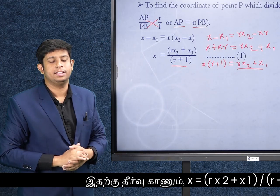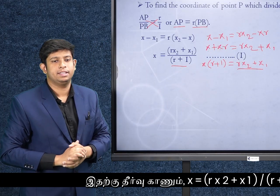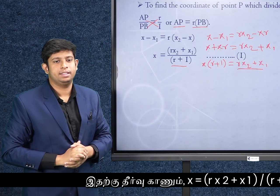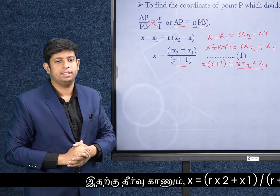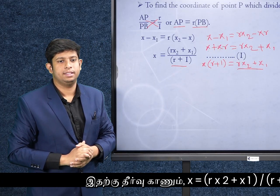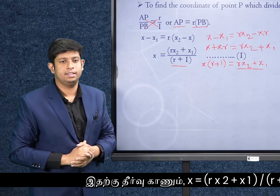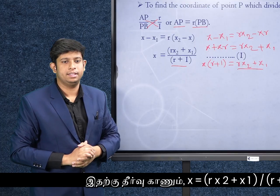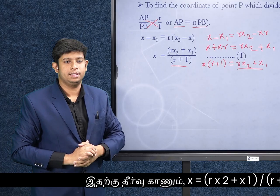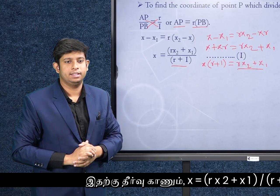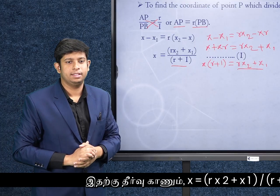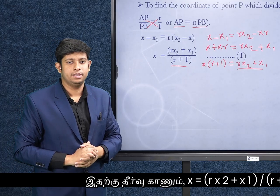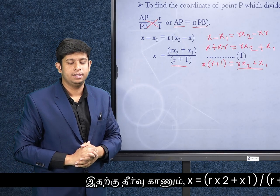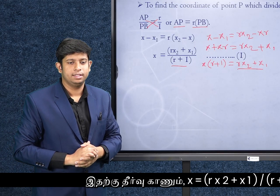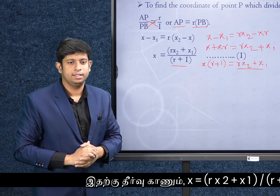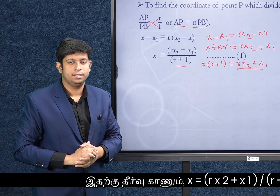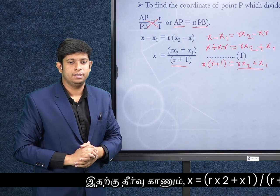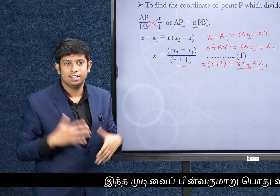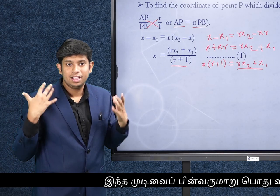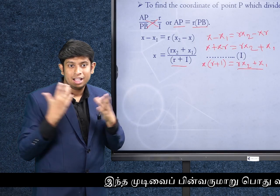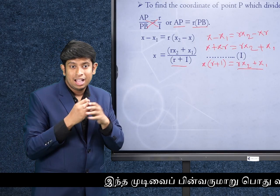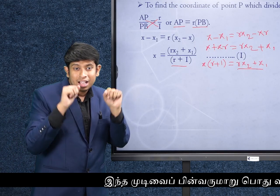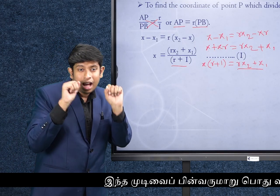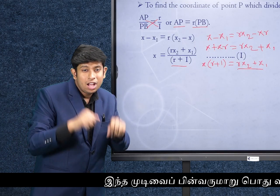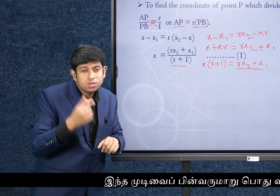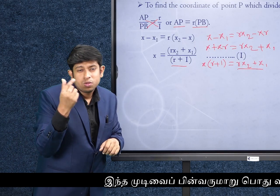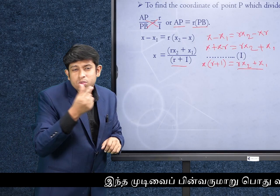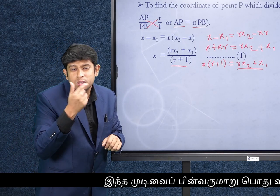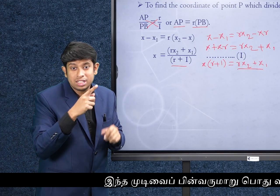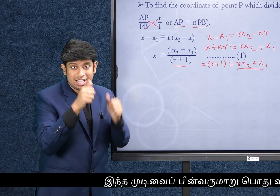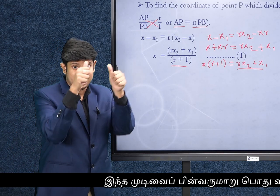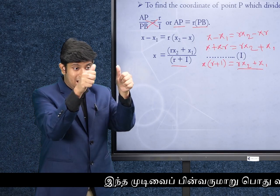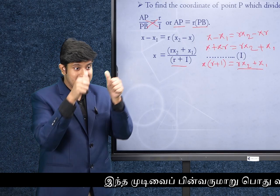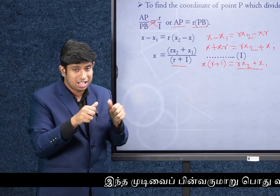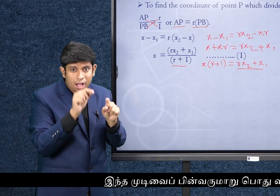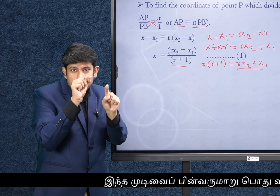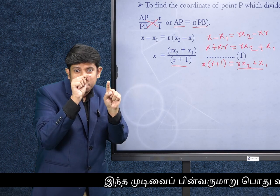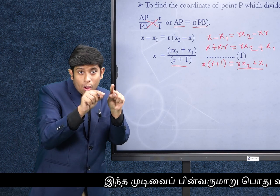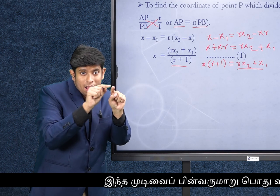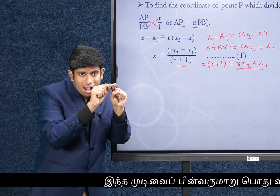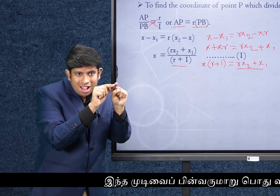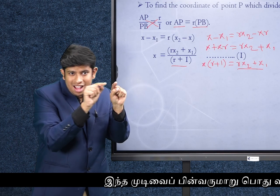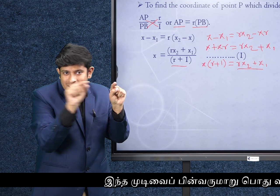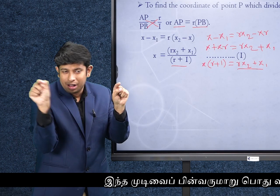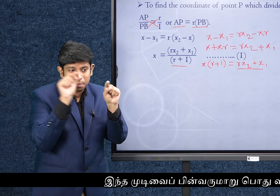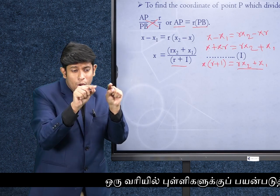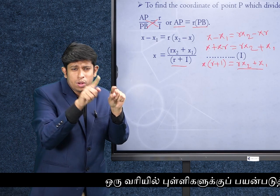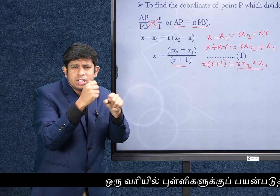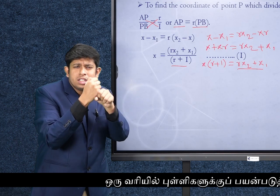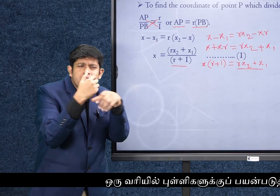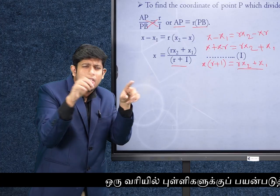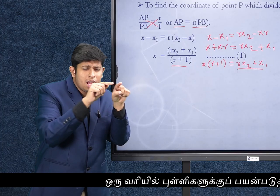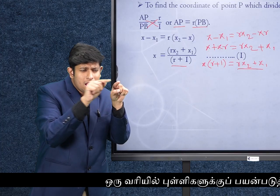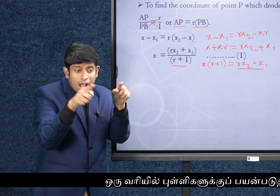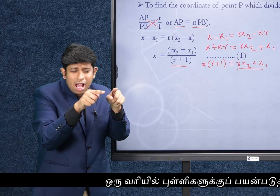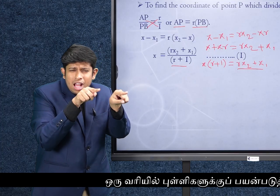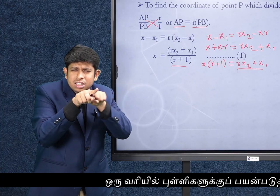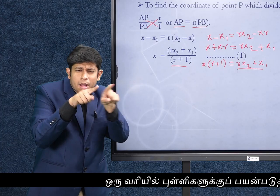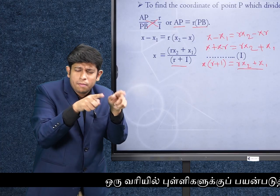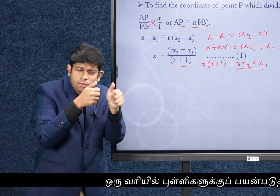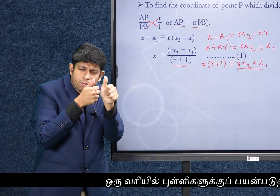புள்ளிகள் அடைப்புக்குறிக்குள் 1. இந்த முடிவை பின்வருமாறு பொது வழக்கில் ஒரு வரியில் புள்ளிகளுக்கு